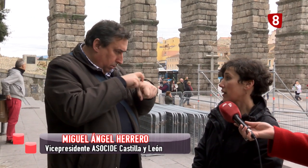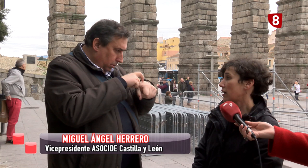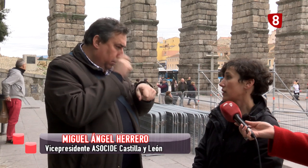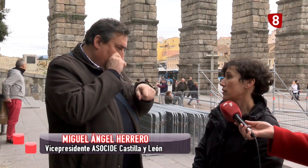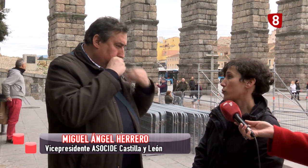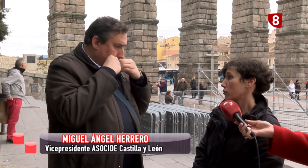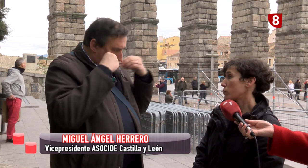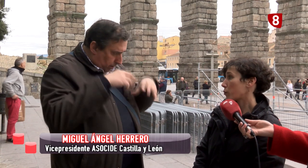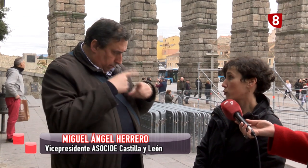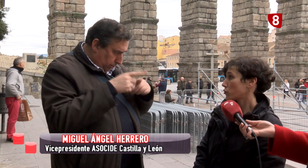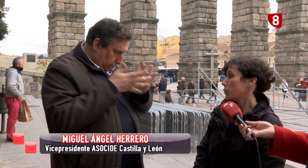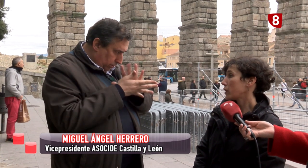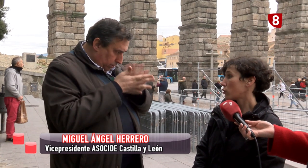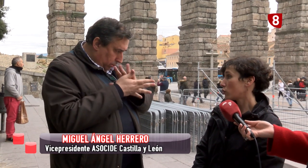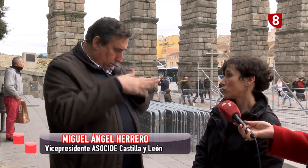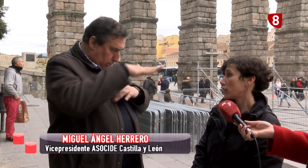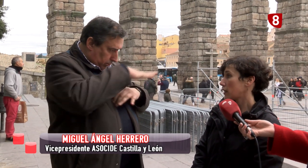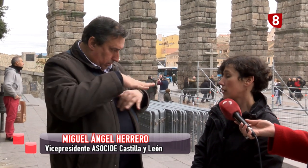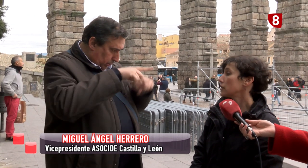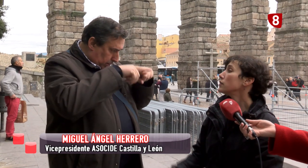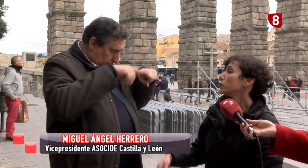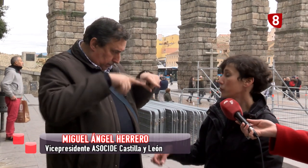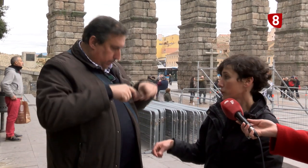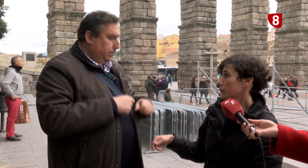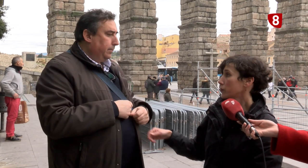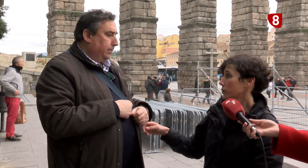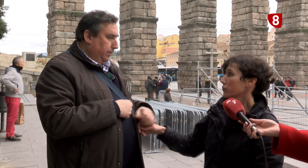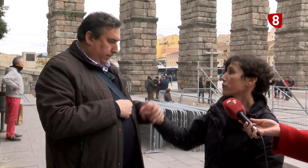guiadas y comprar productos típicos etcétera